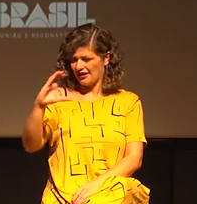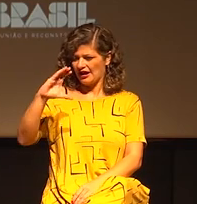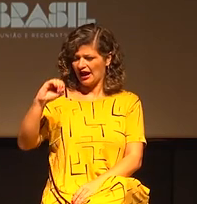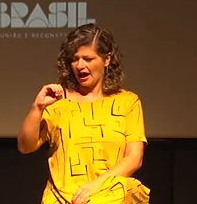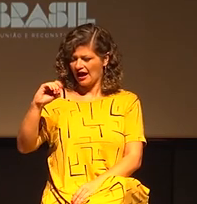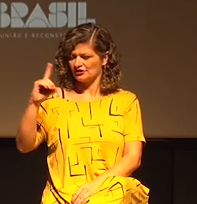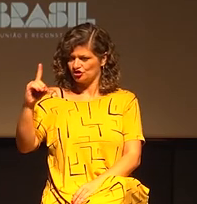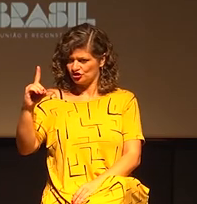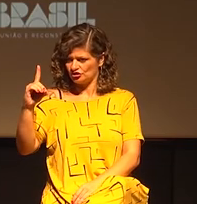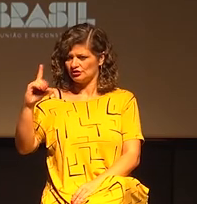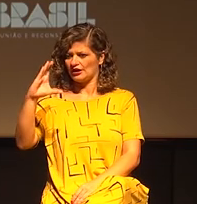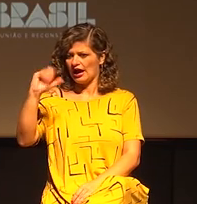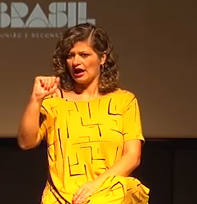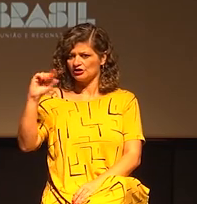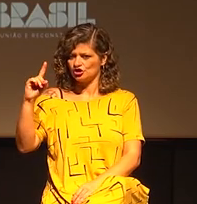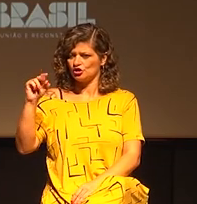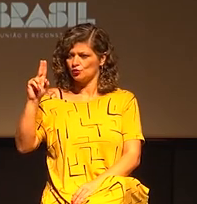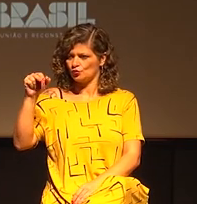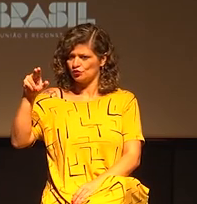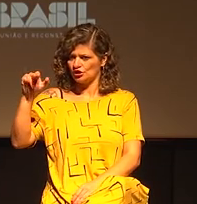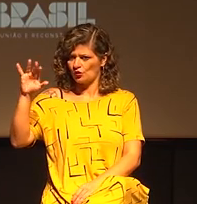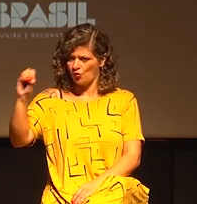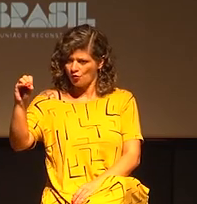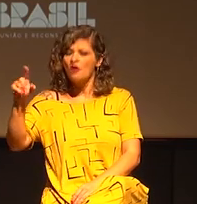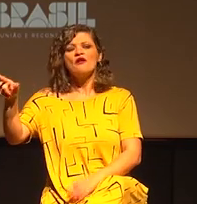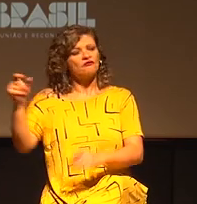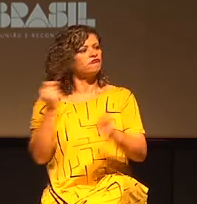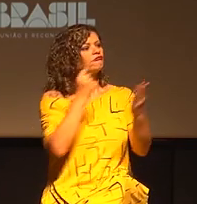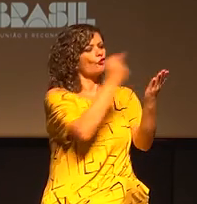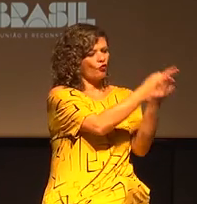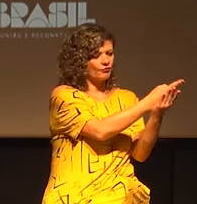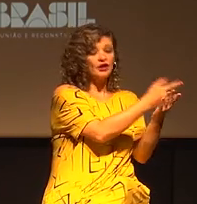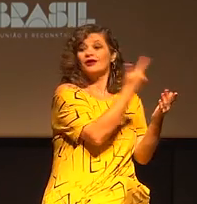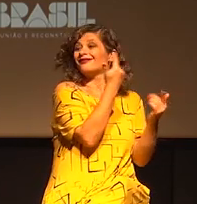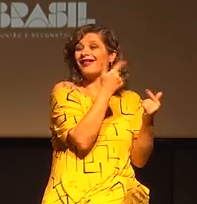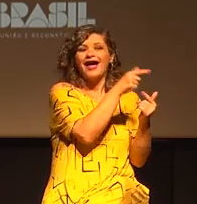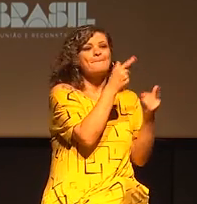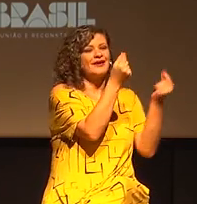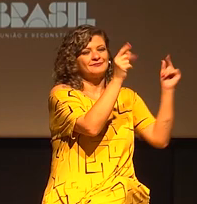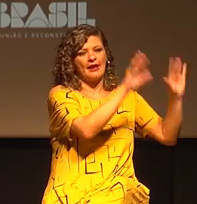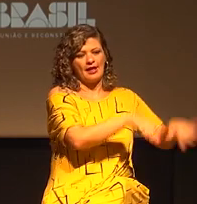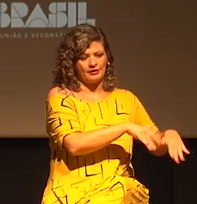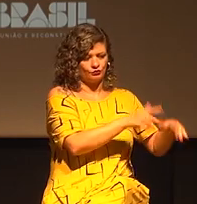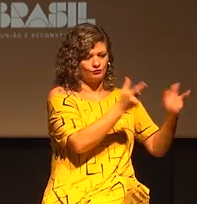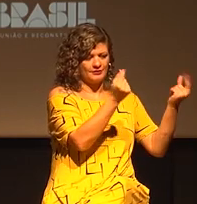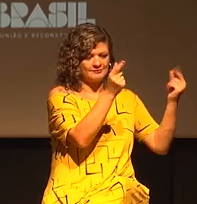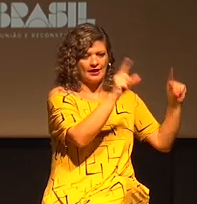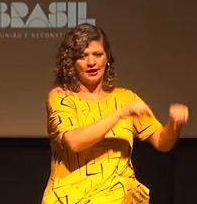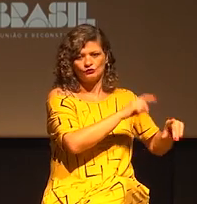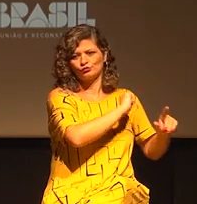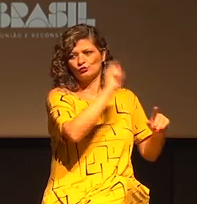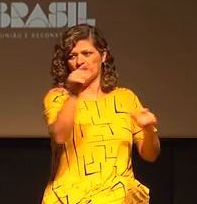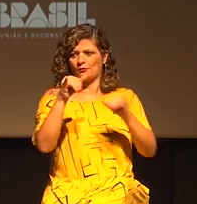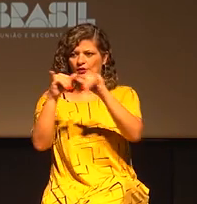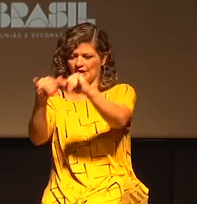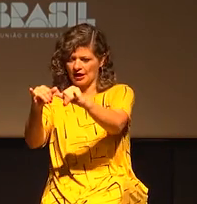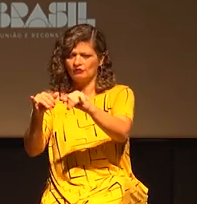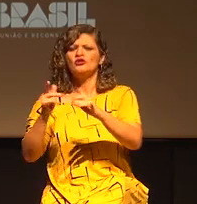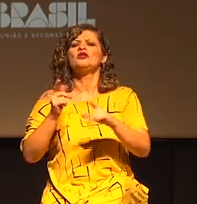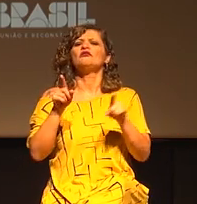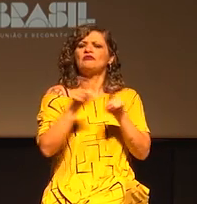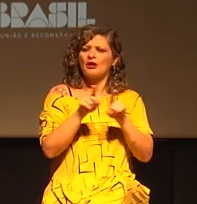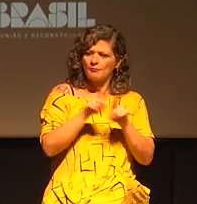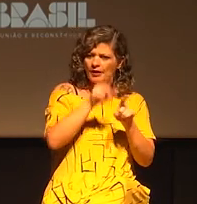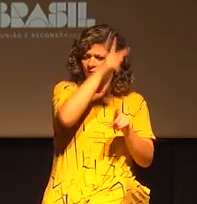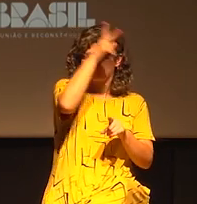inferior ao preço de mercado porque não vai ter o o super Habit né em alguns casos mais do que isso vai ter o subsídio mesmo